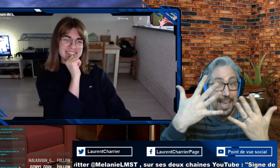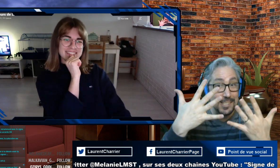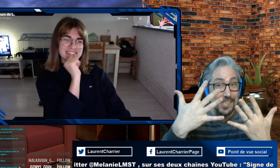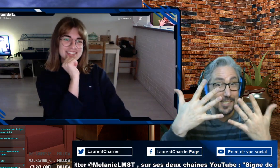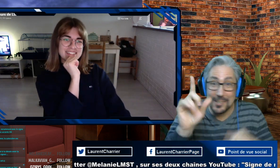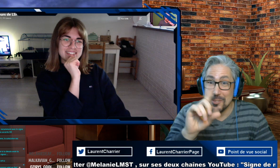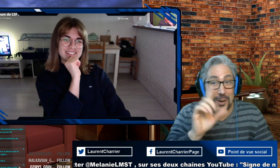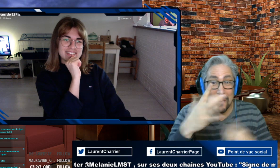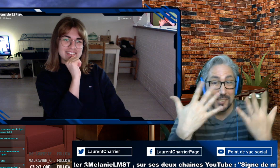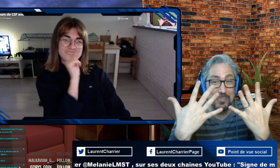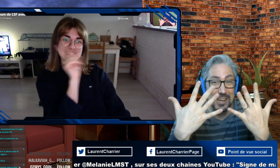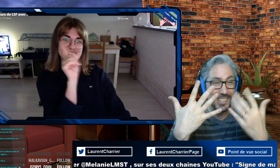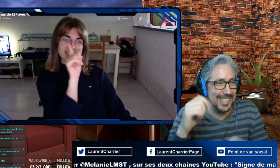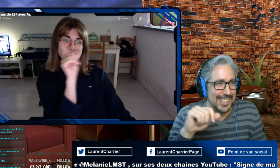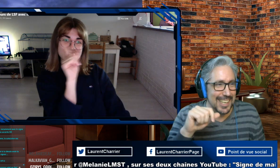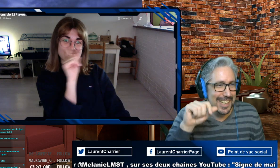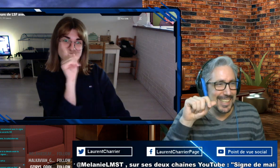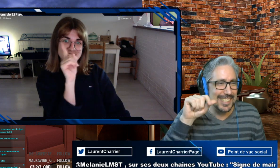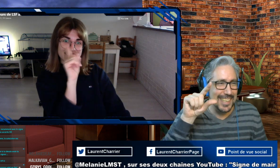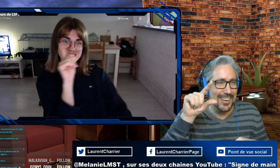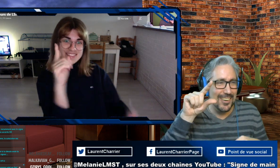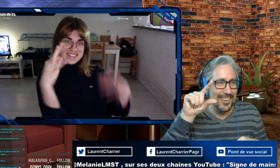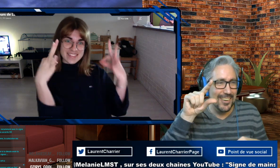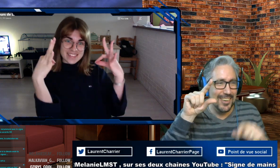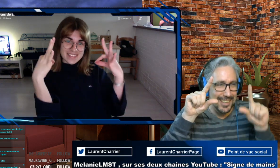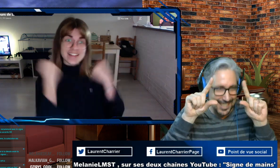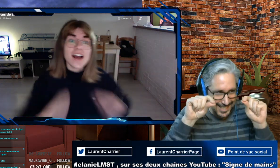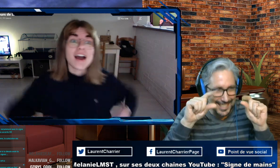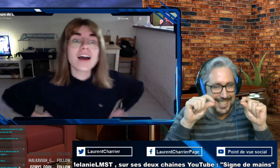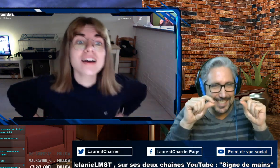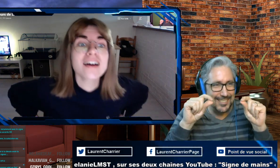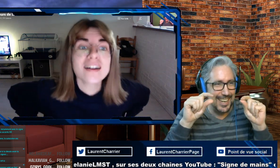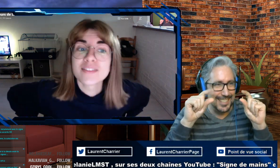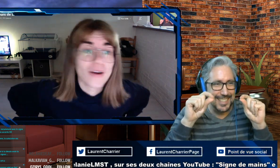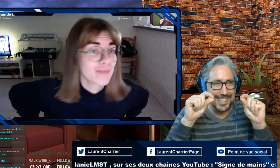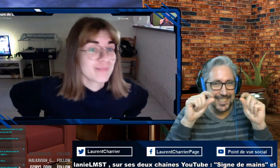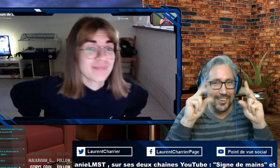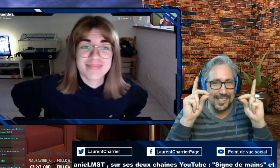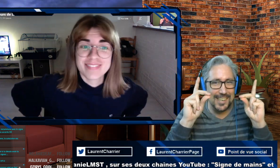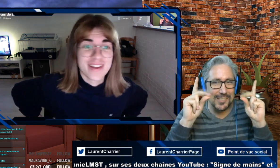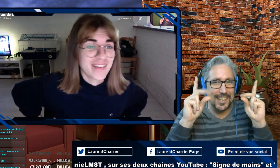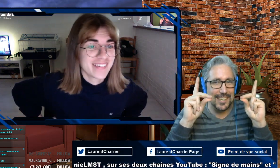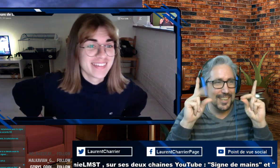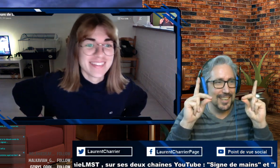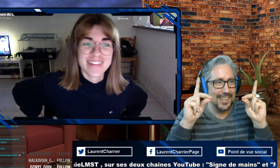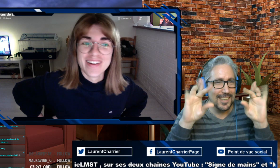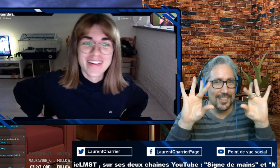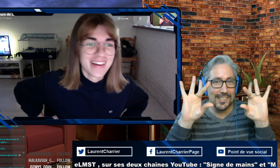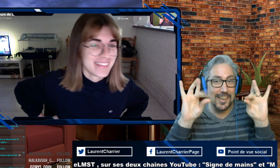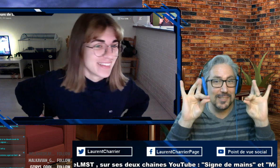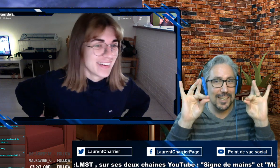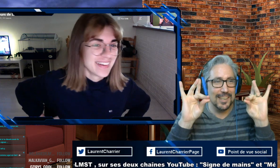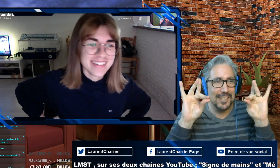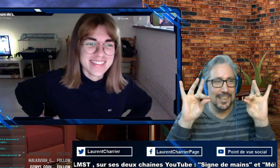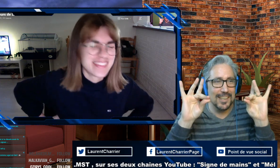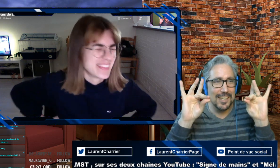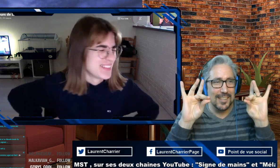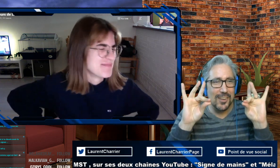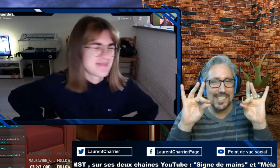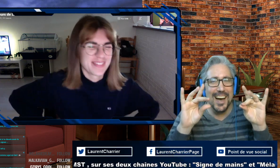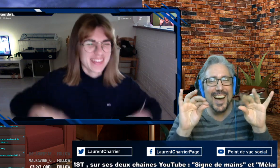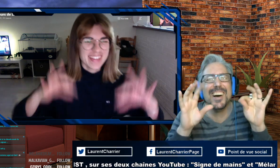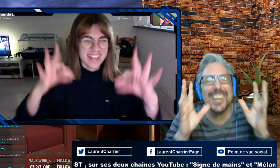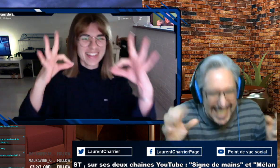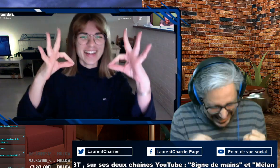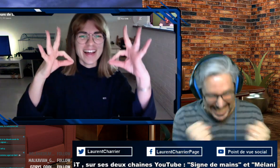Voilà. et 10. Non, c'est pas 10. C'est 10. Voilà. Non, c'est comme ça. Non, c'est comme ça.